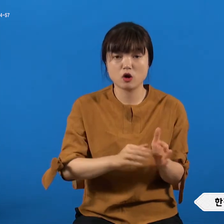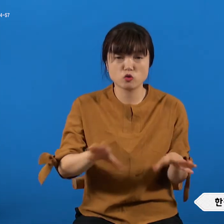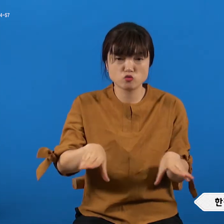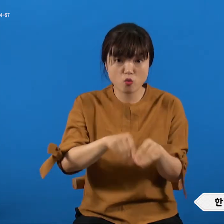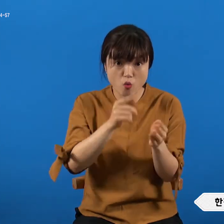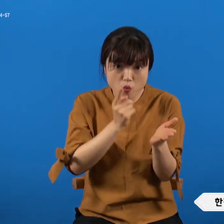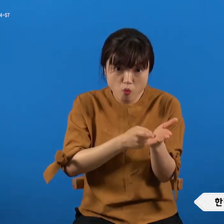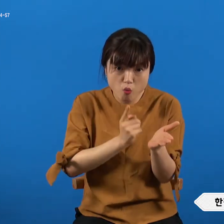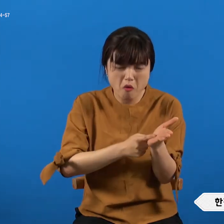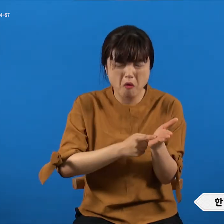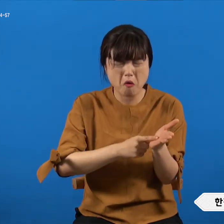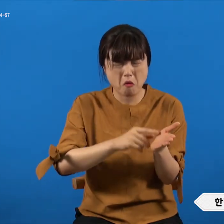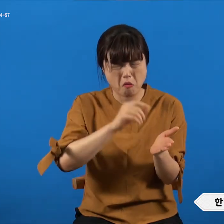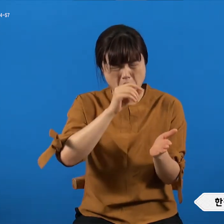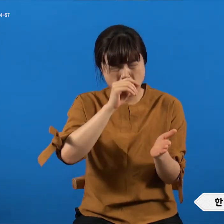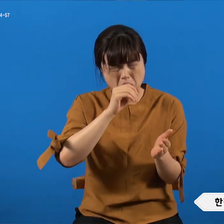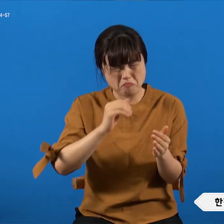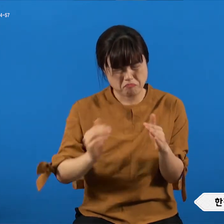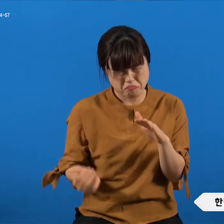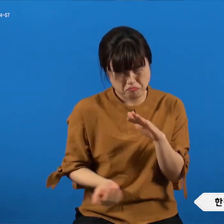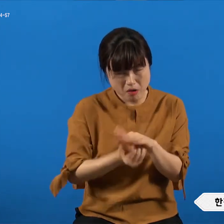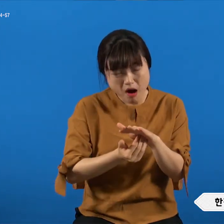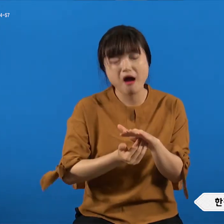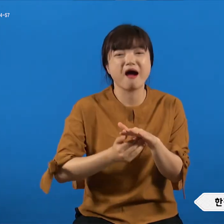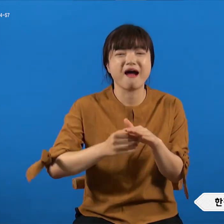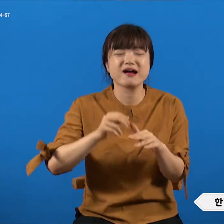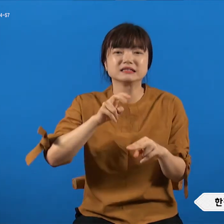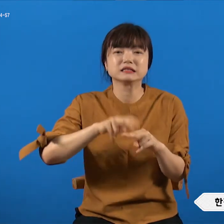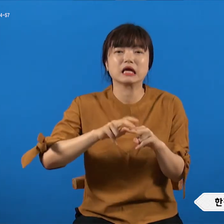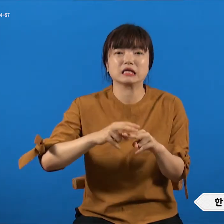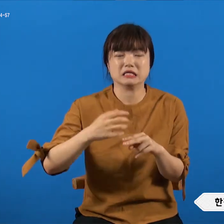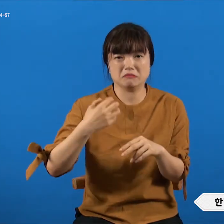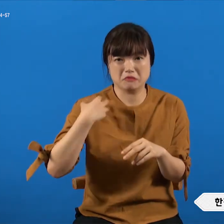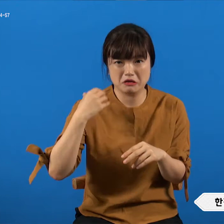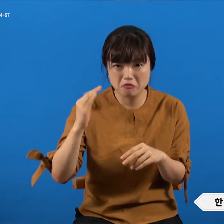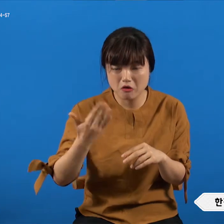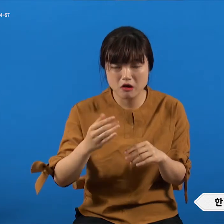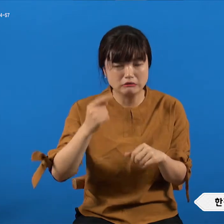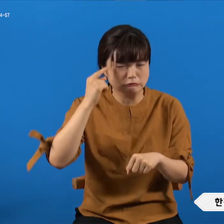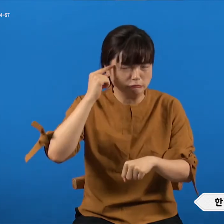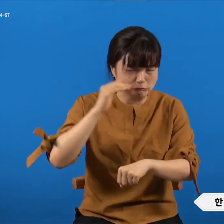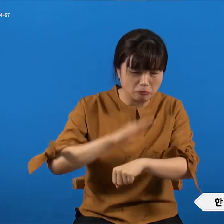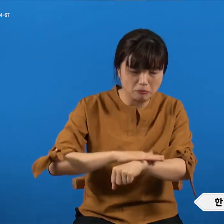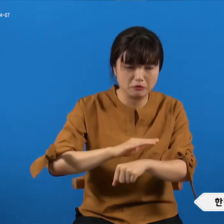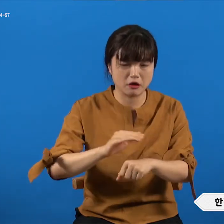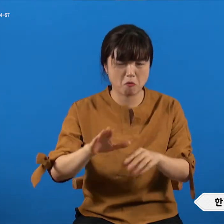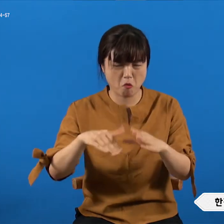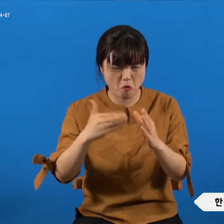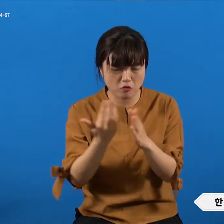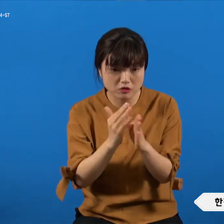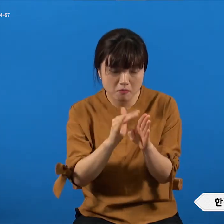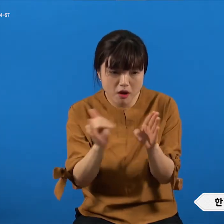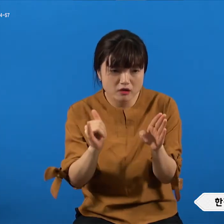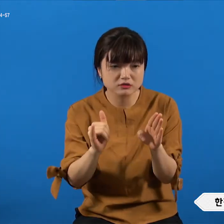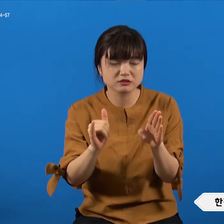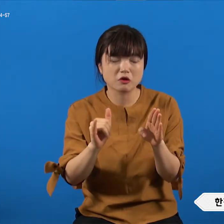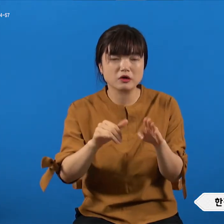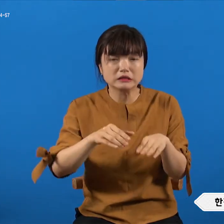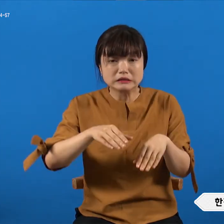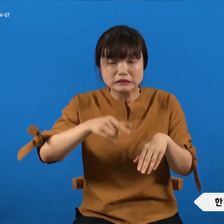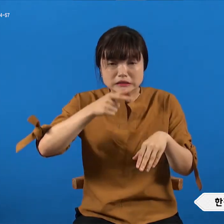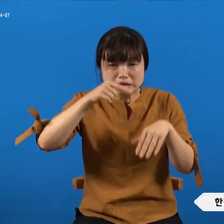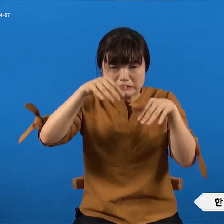총리라는 최고의 지위에 올랐지요. 또 지혜로운 통치술로 만 백성을 기근에서